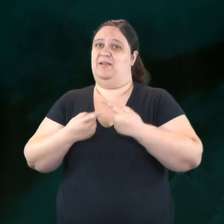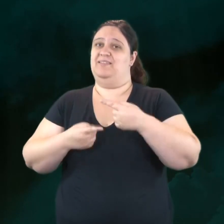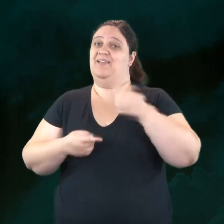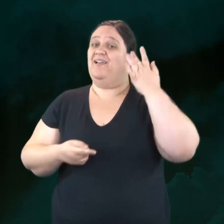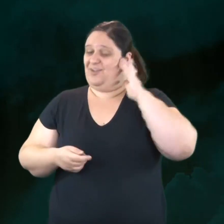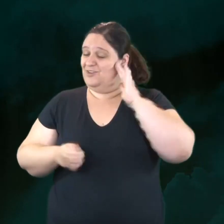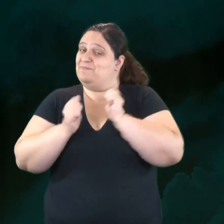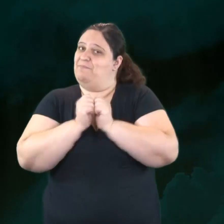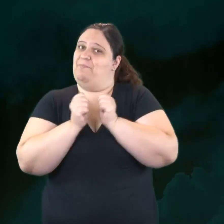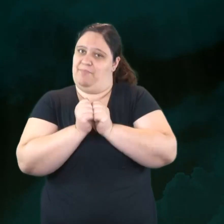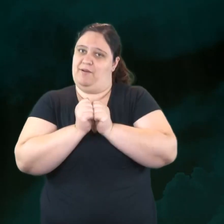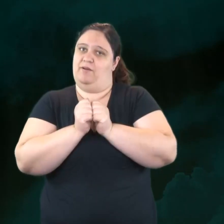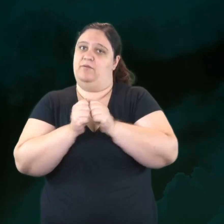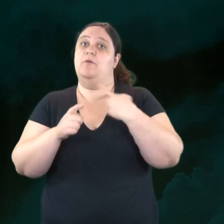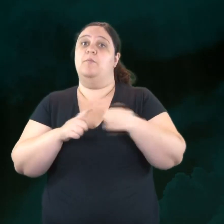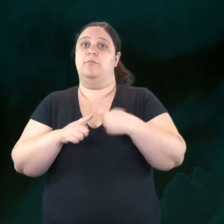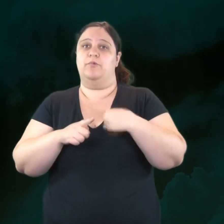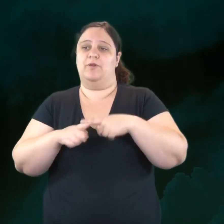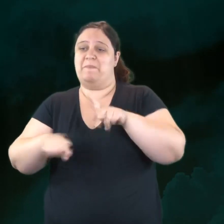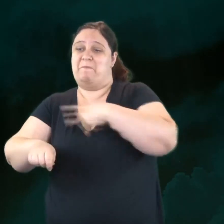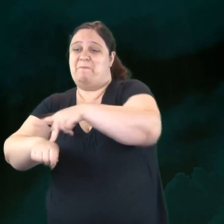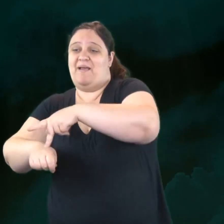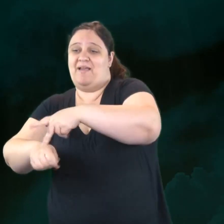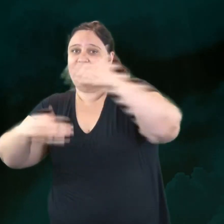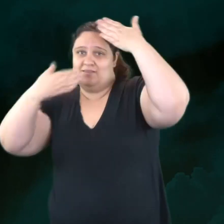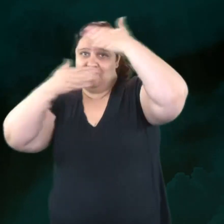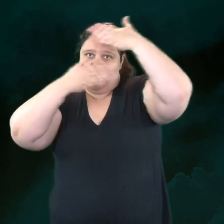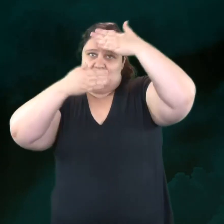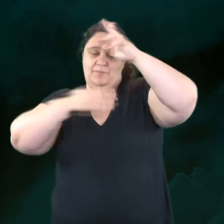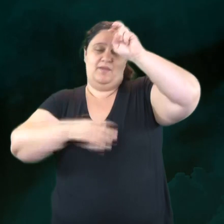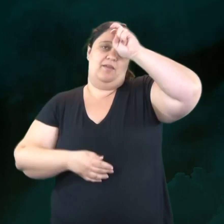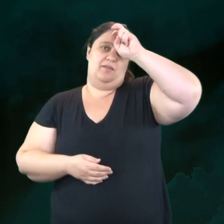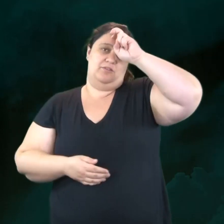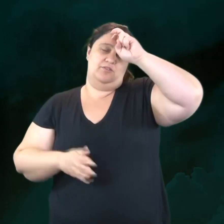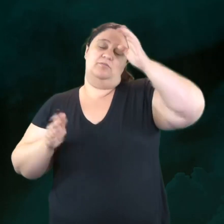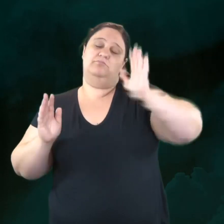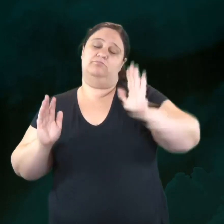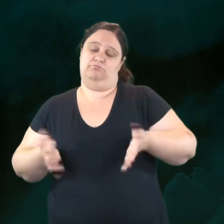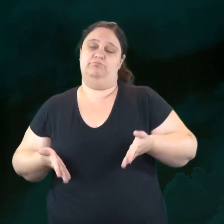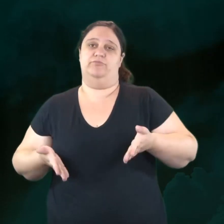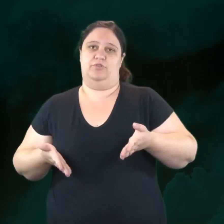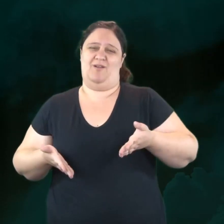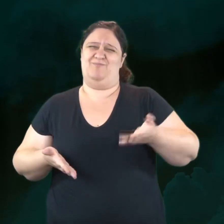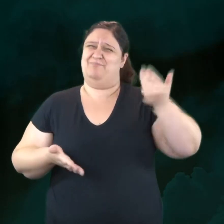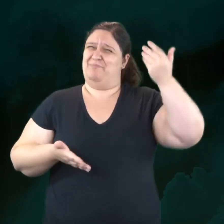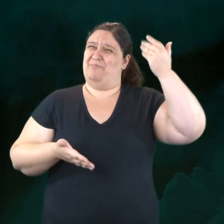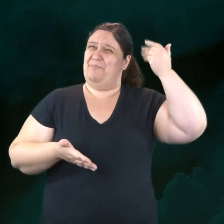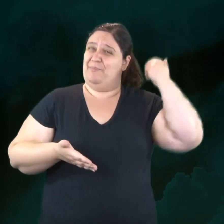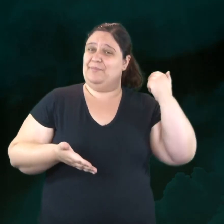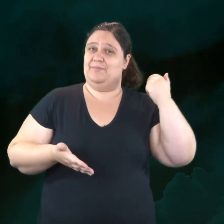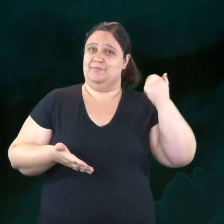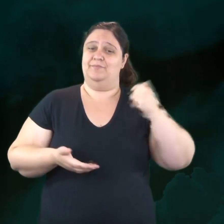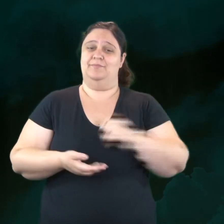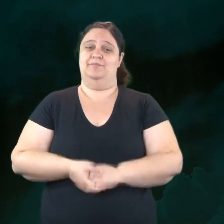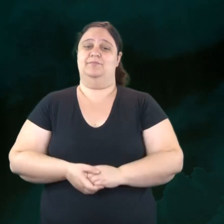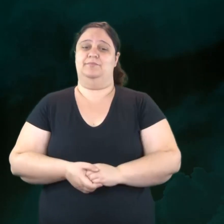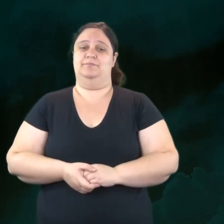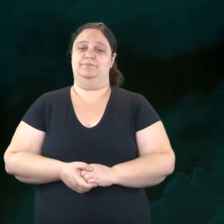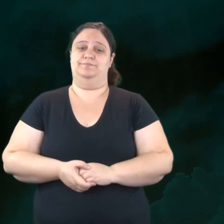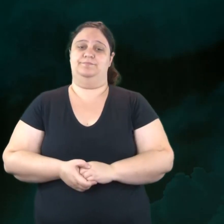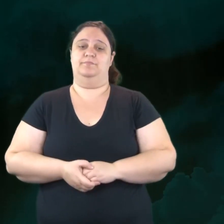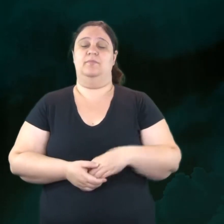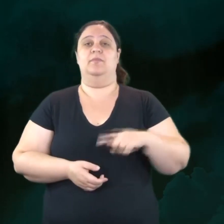Entre os países árabes, Egito já assinou acordo de paz, muitos anos atrás, com Anwar Sadat.